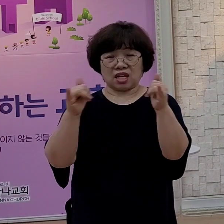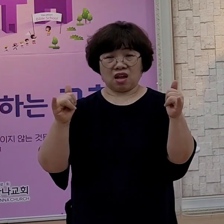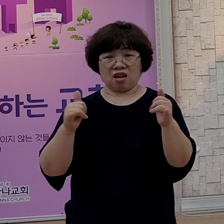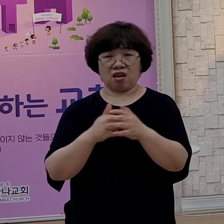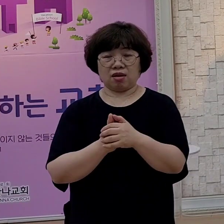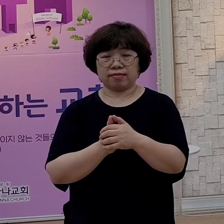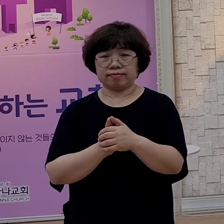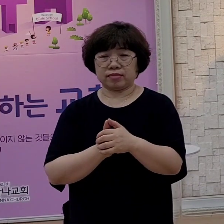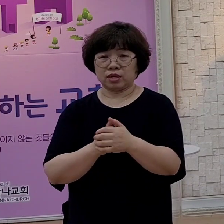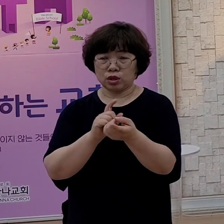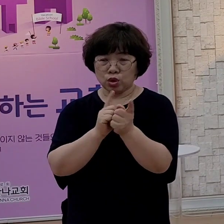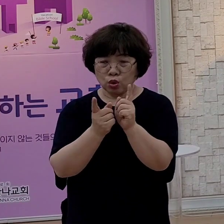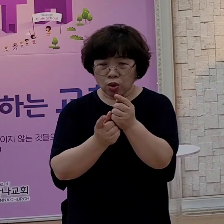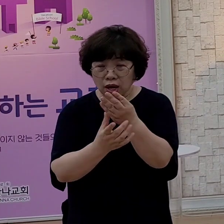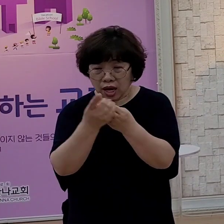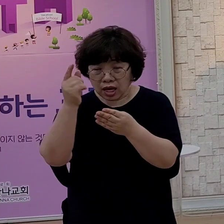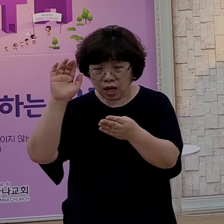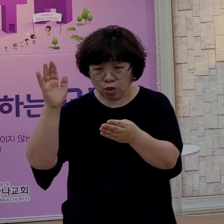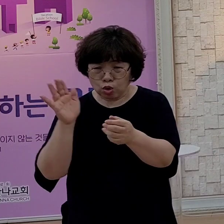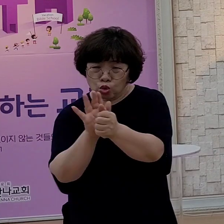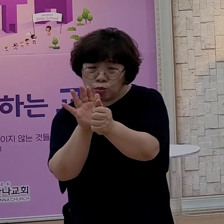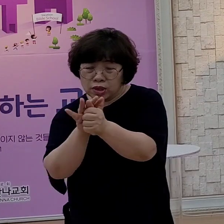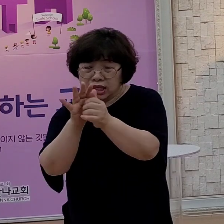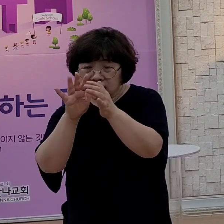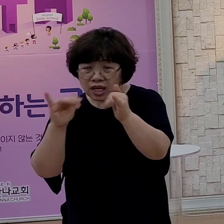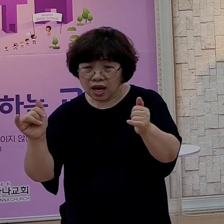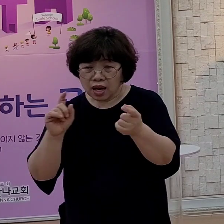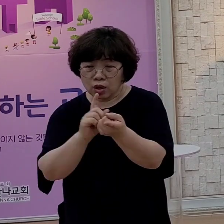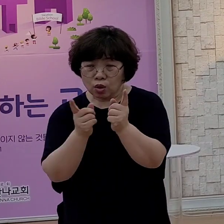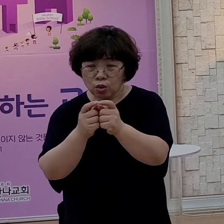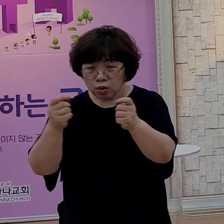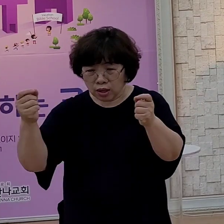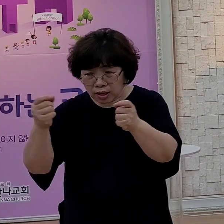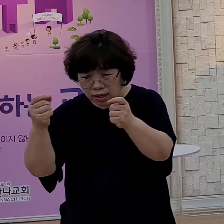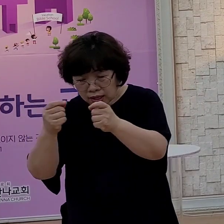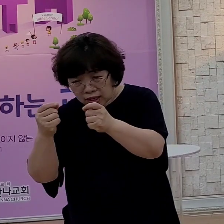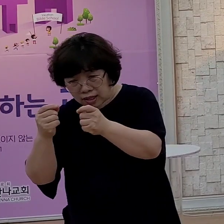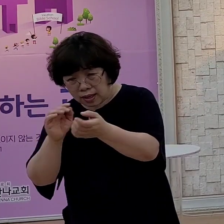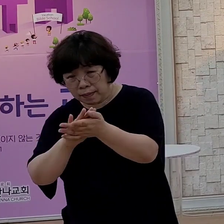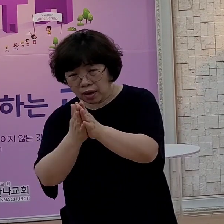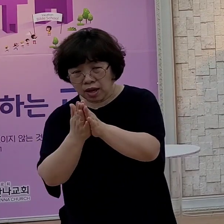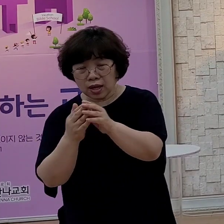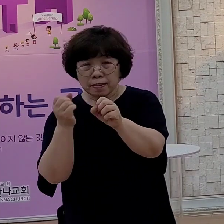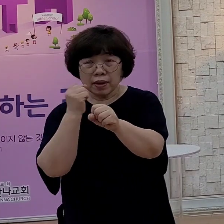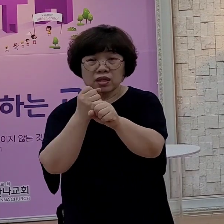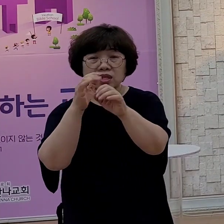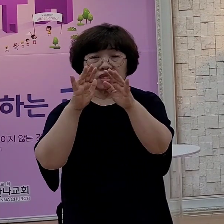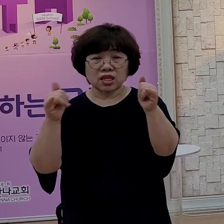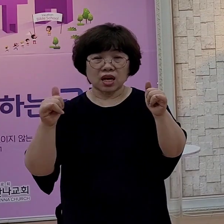되겠구나. 서로 가까이 가야 되겠구나. 이 마음에 드는 게 화평이에요.